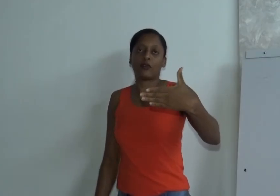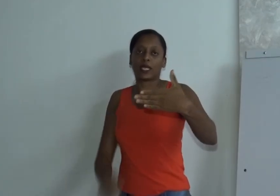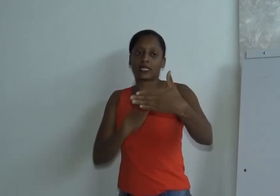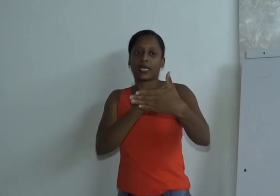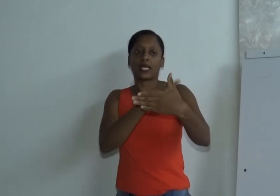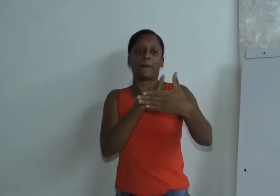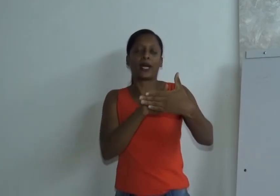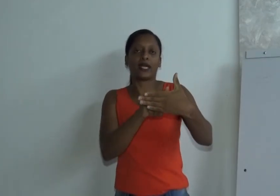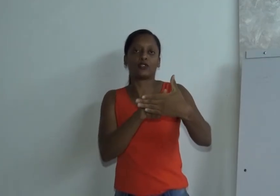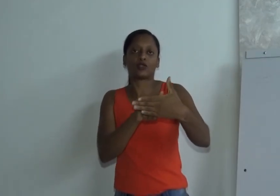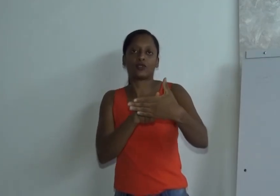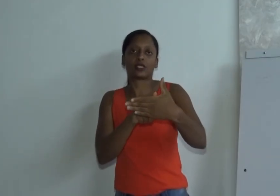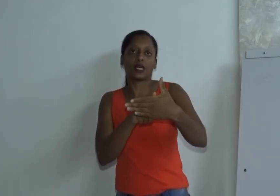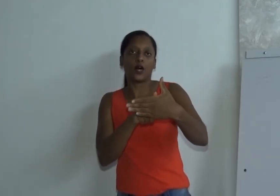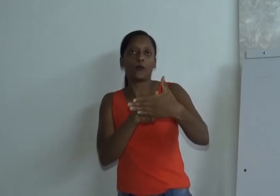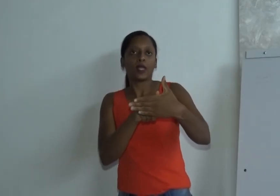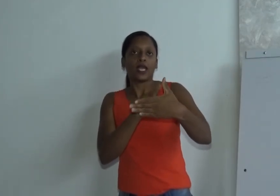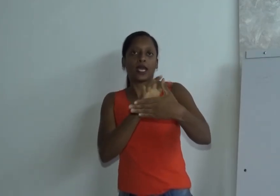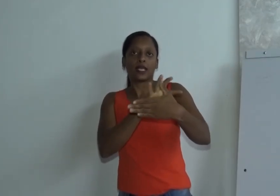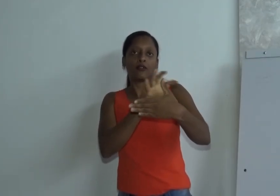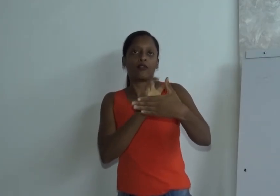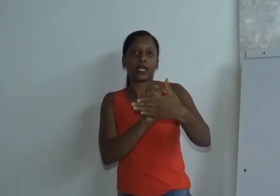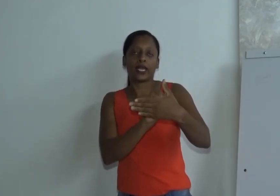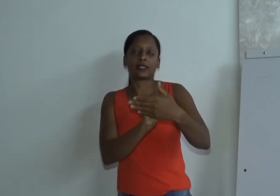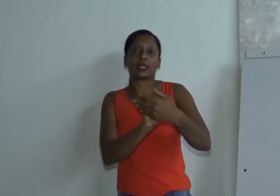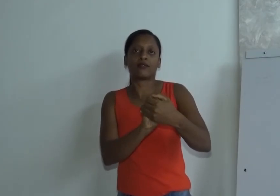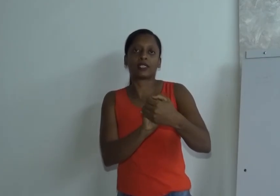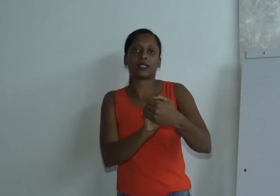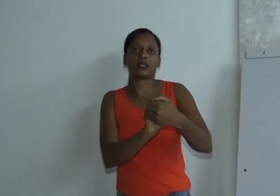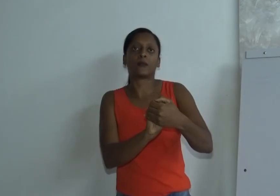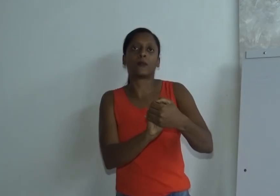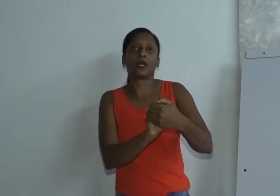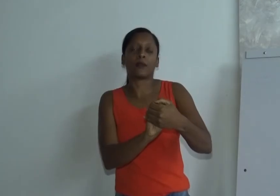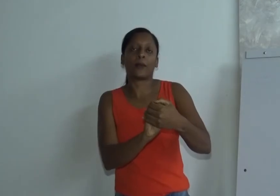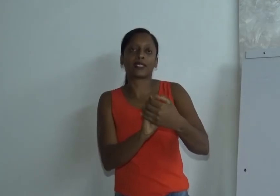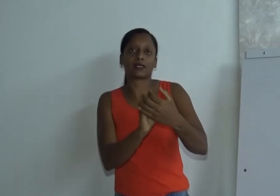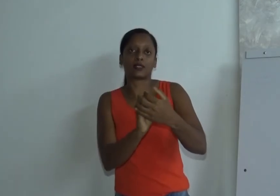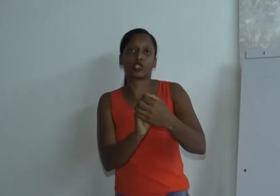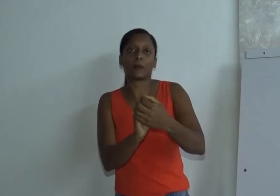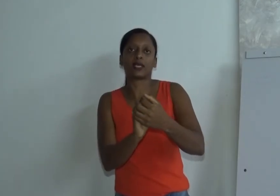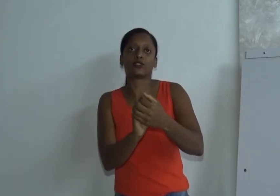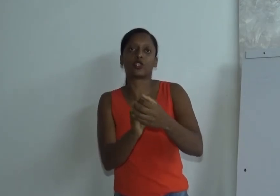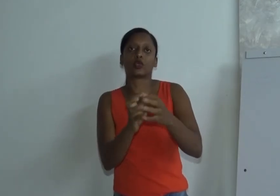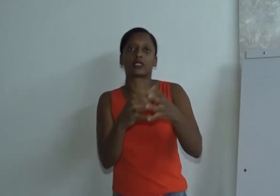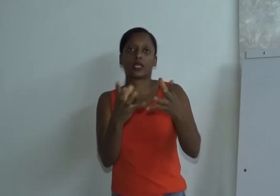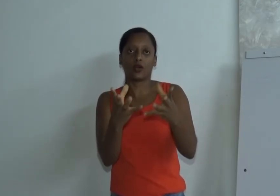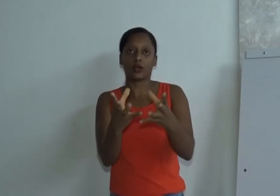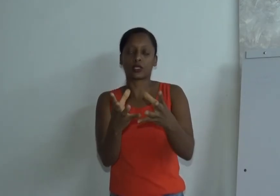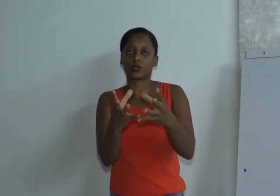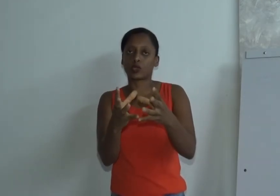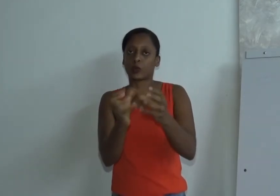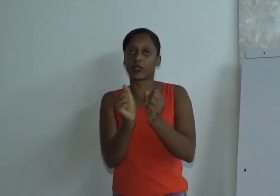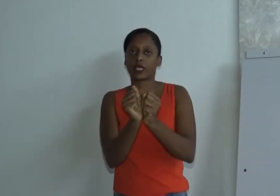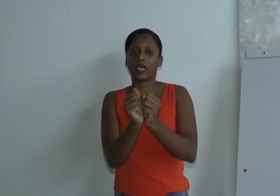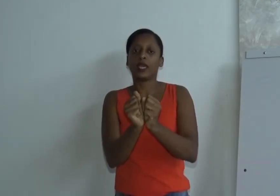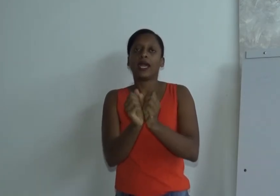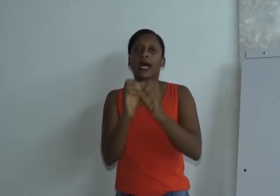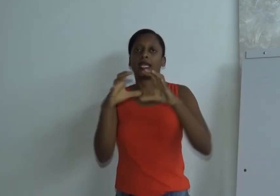mas aí ela para a divisão, ela envelhece, ela passa a ser chamada de osteócitos. Por quê? Além